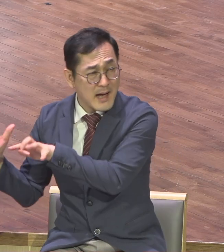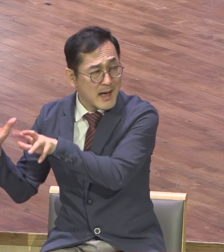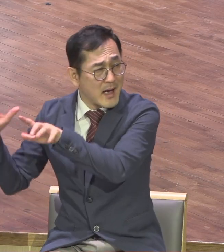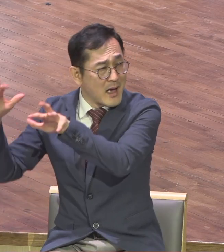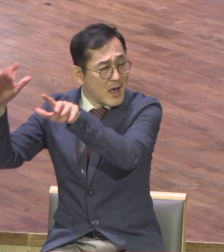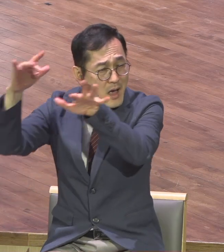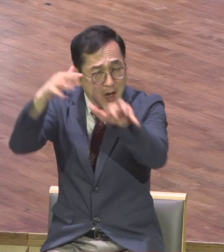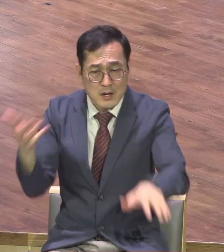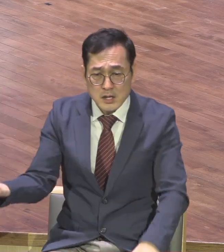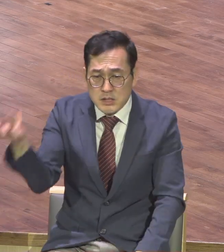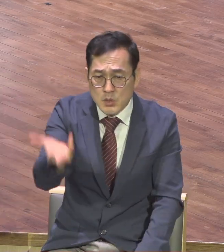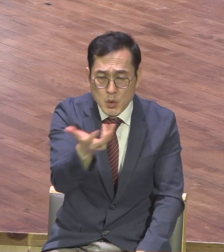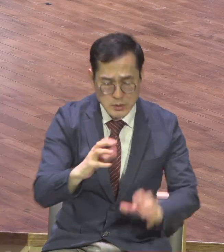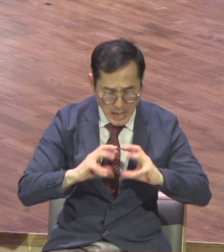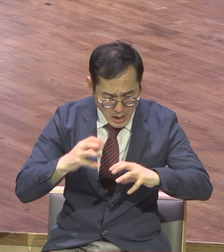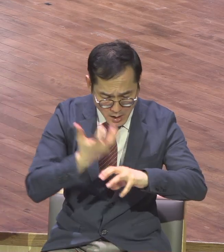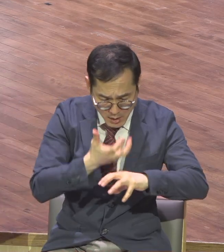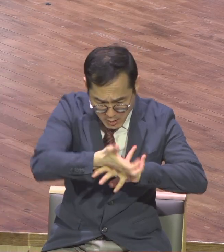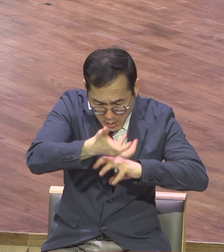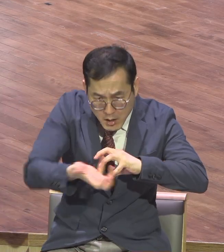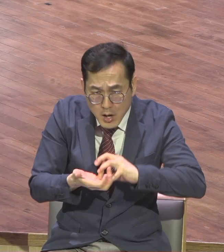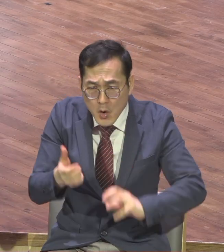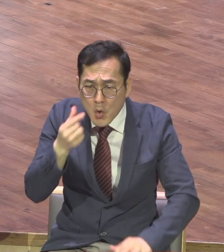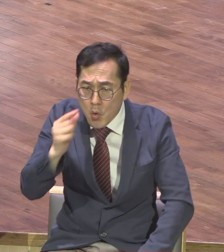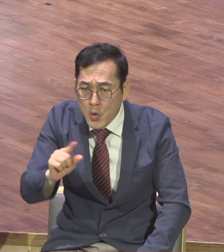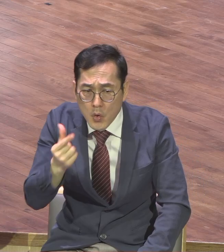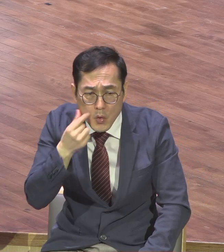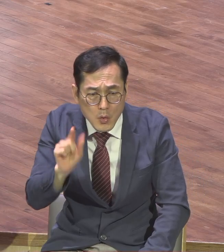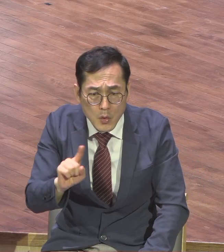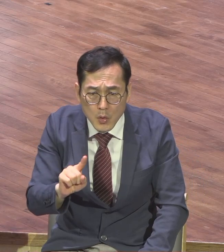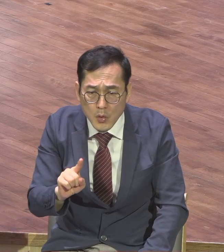그렇게 이동을 합니까? 궁금하지 않으세요?